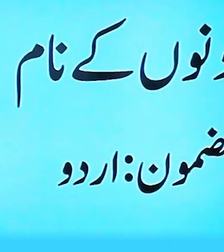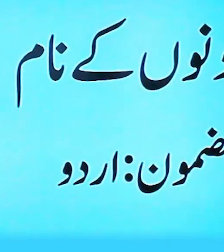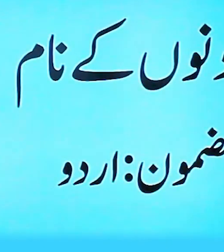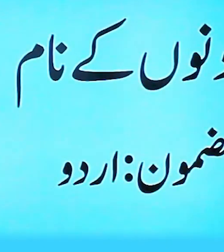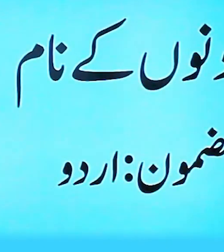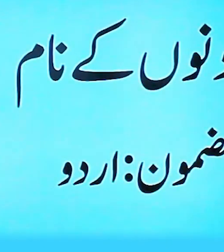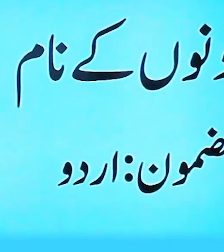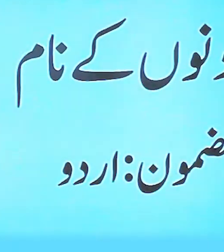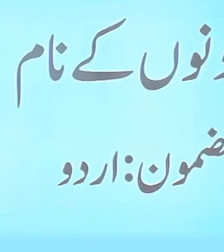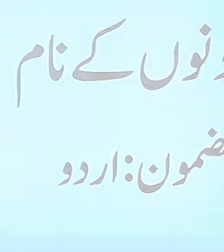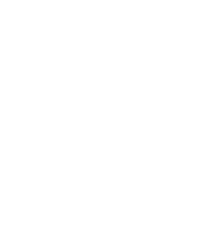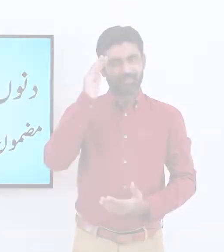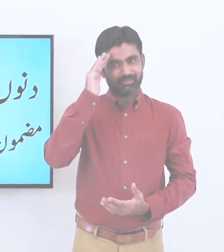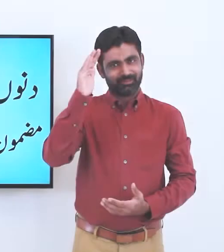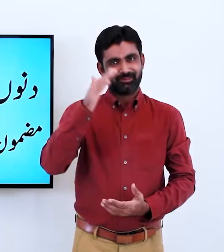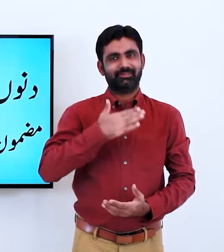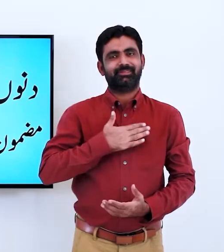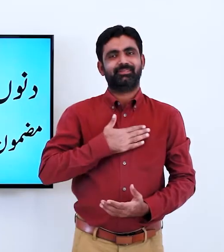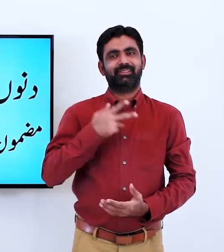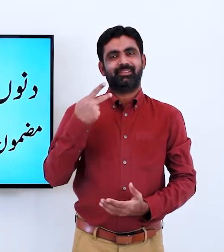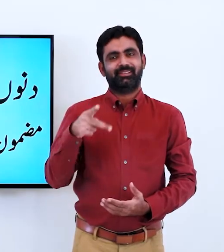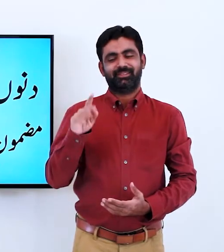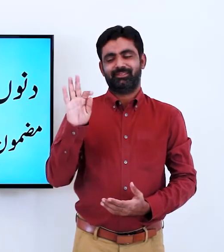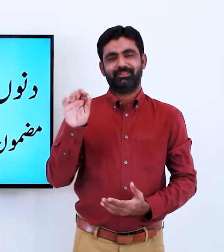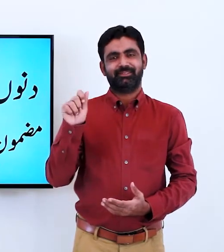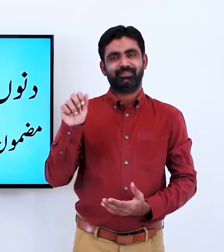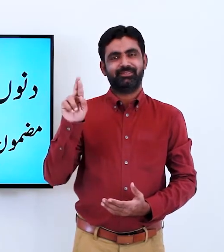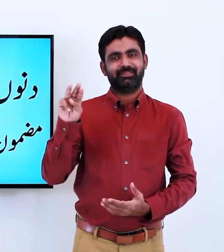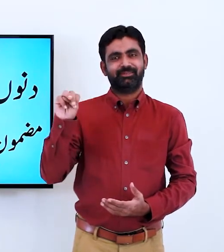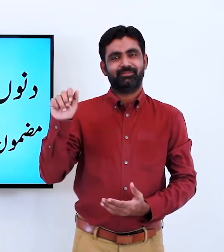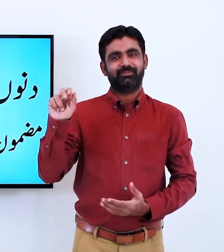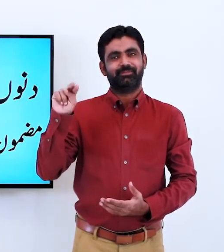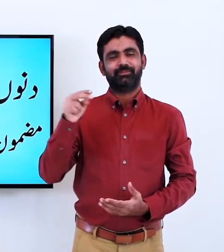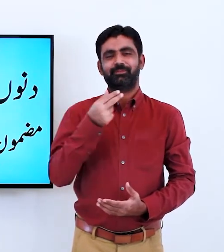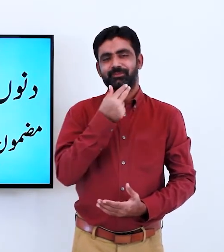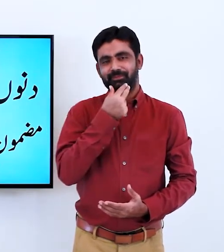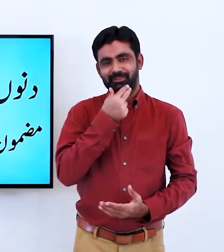दिनों के नाम। अस्सलाम वालेकुम बच्चों, मेरा नाम फरमान है।